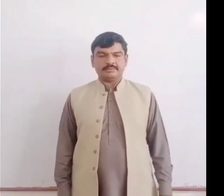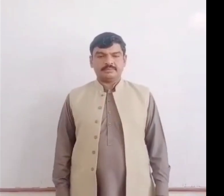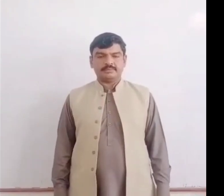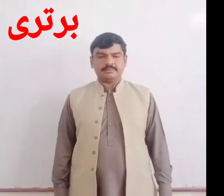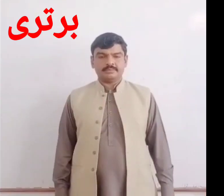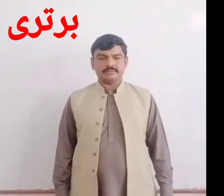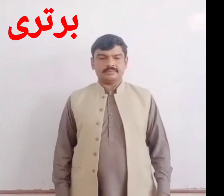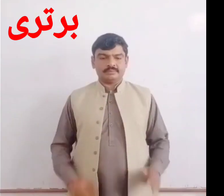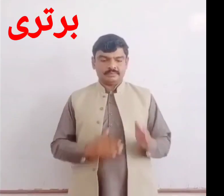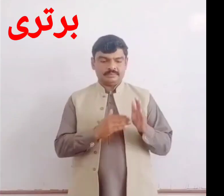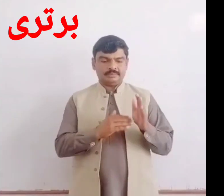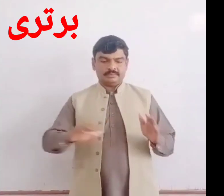बर्तरी,